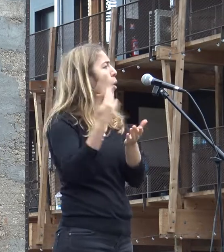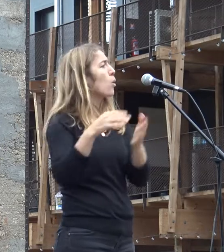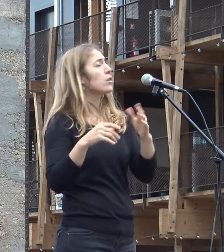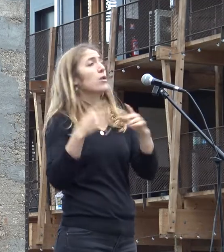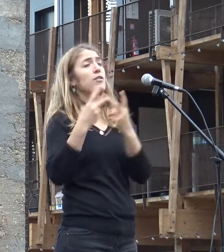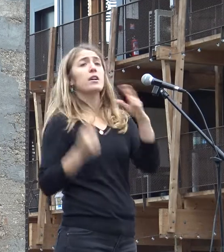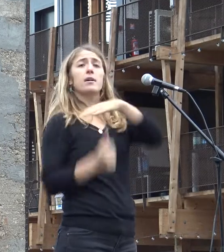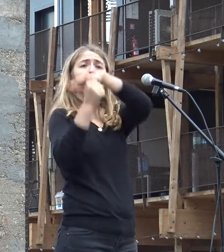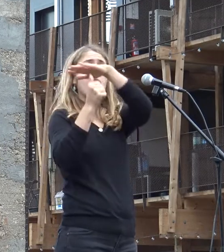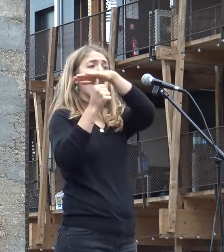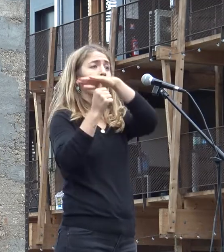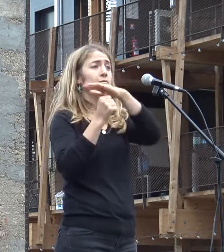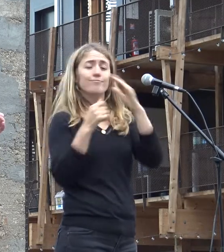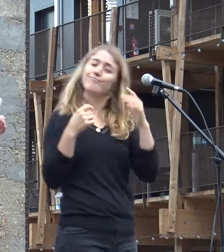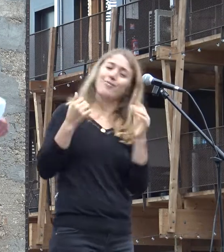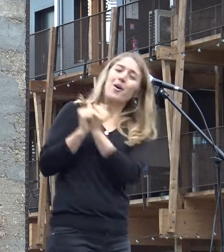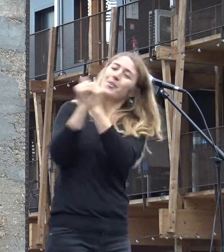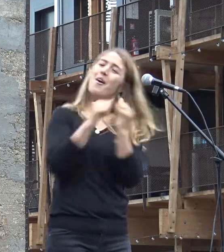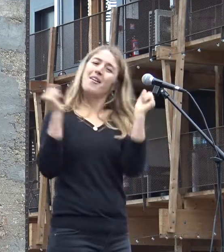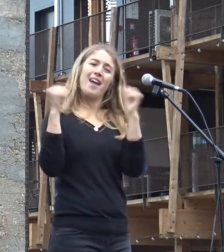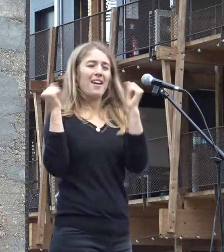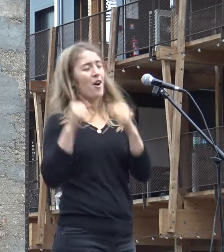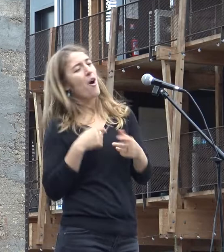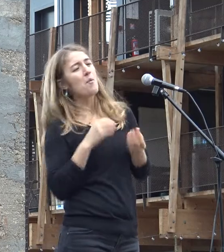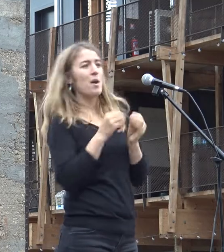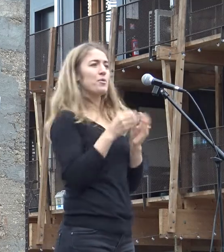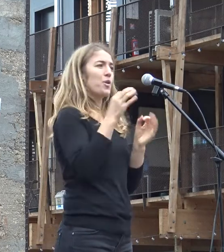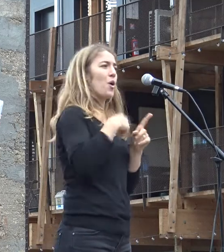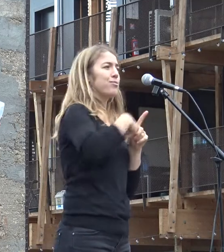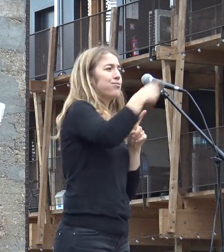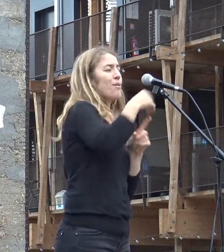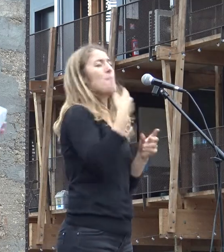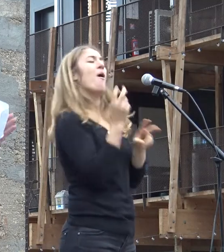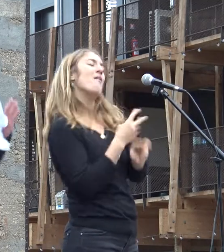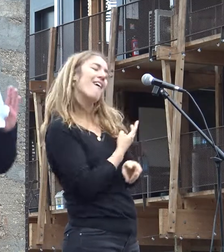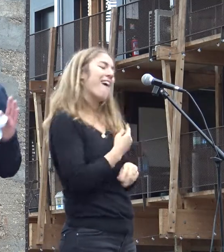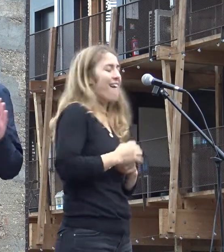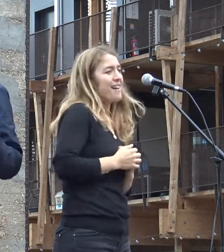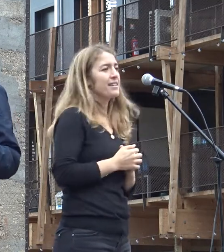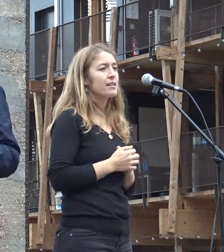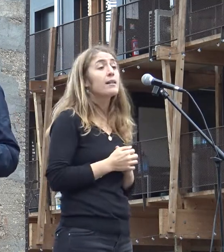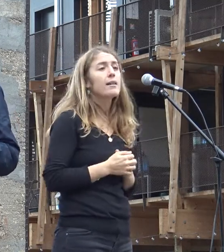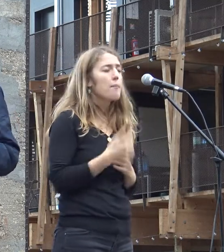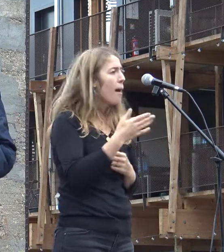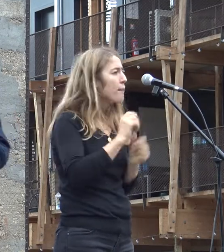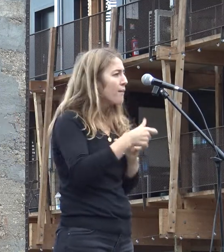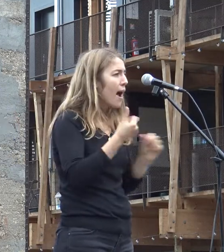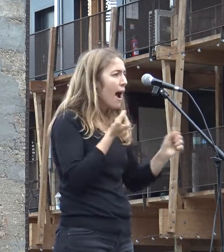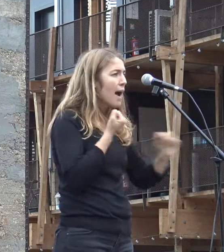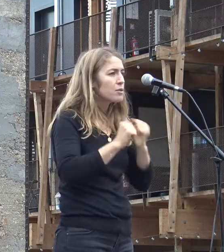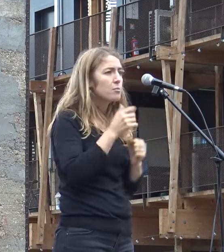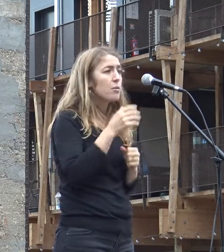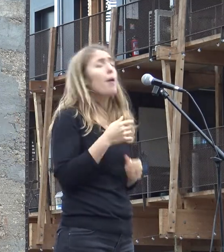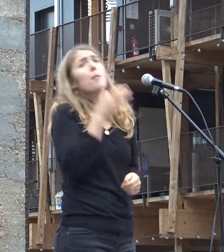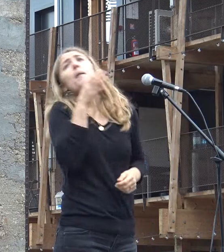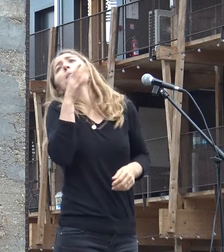du monde pour se mettre tous d'accord sur le fait que le réchauffement climatique, c'est mal. Mais bien sûr, ils n'agissent pas. Vous comprenez, on ne peut pas